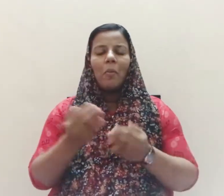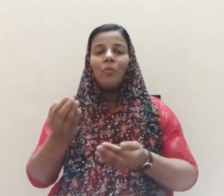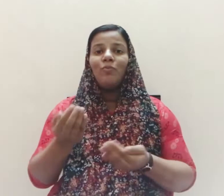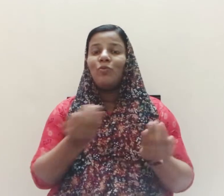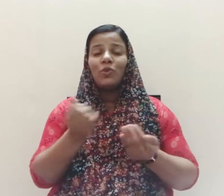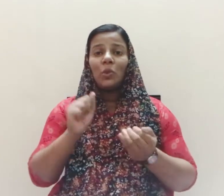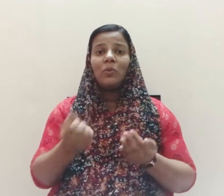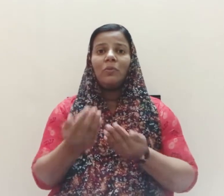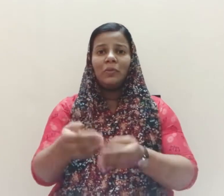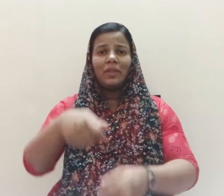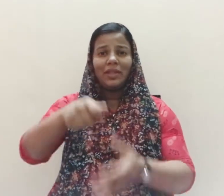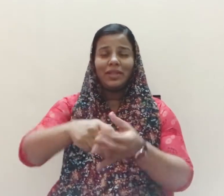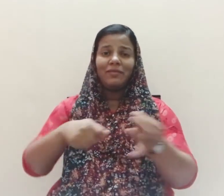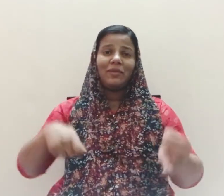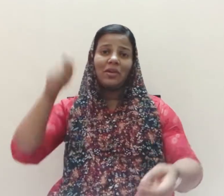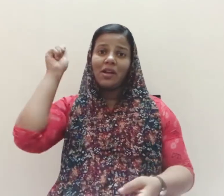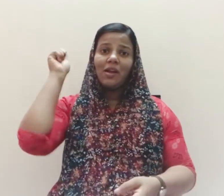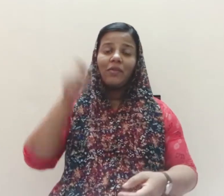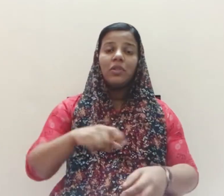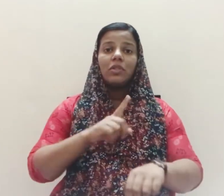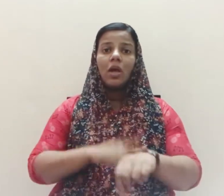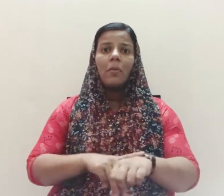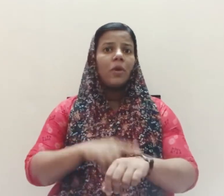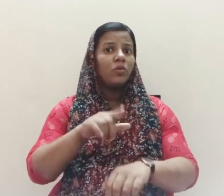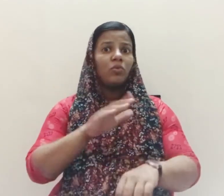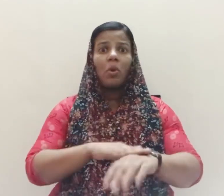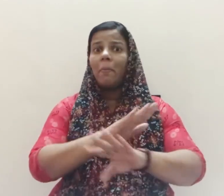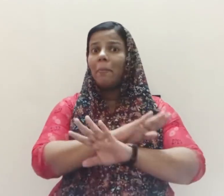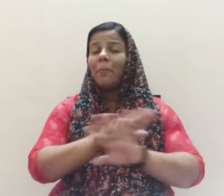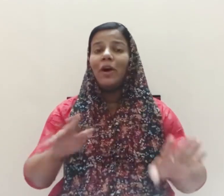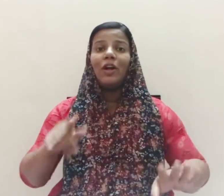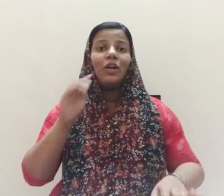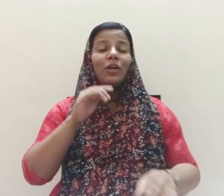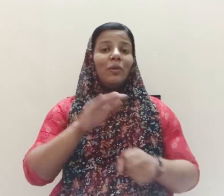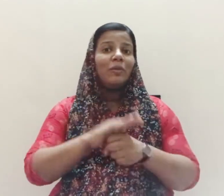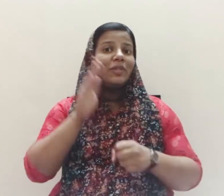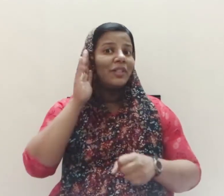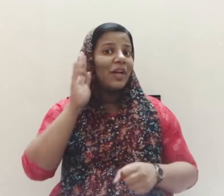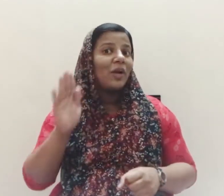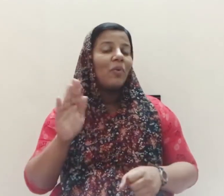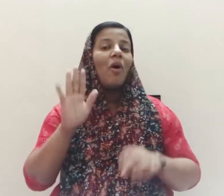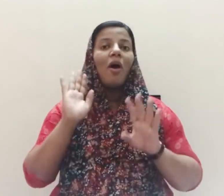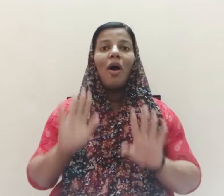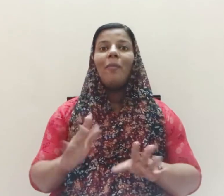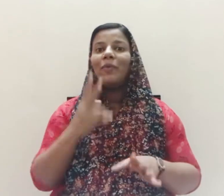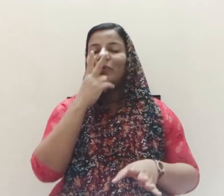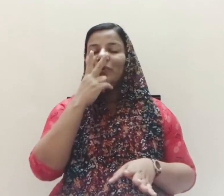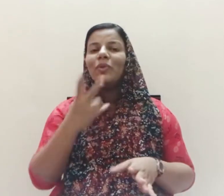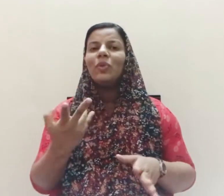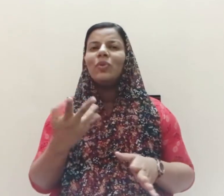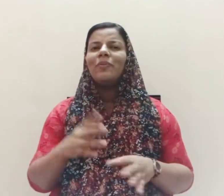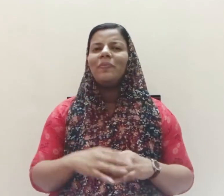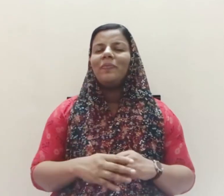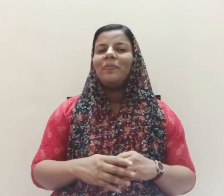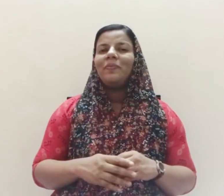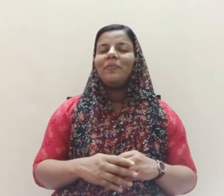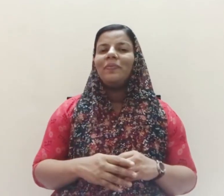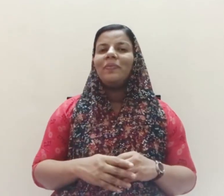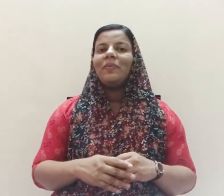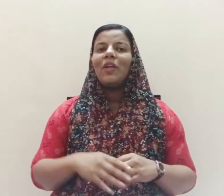അവൻ കത്തിയെടുക്കുമ്പോൾ അവൻ അബ്രഹാമേ നീ തുടരുതെന്ന് പറഞ്ഞ ശബ്ദം കേട്ട് കഴിയുമ്പോൾ തന്നെ അബ്രഹാം കാണുന്നത് അവൻ അവിടെ കുരുങ്ങിക്കിടക്കുന്ന